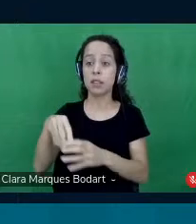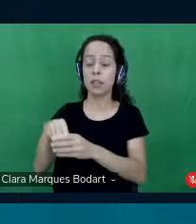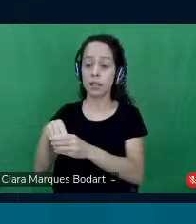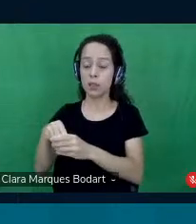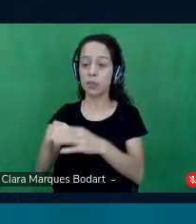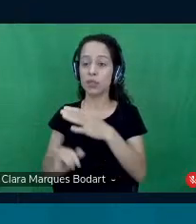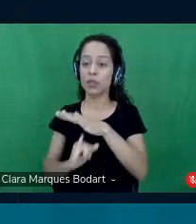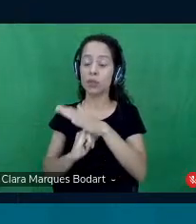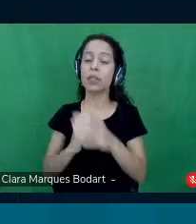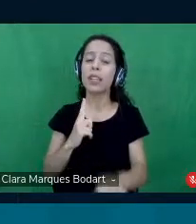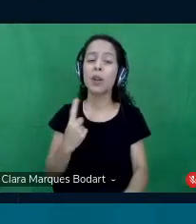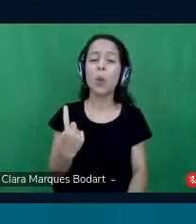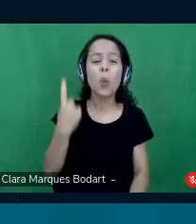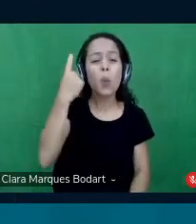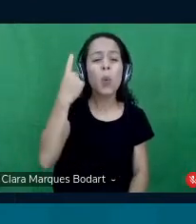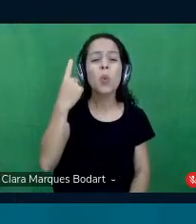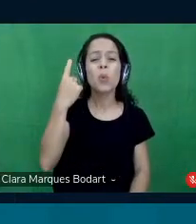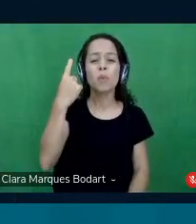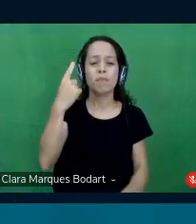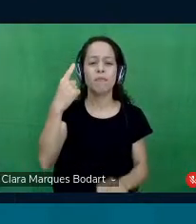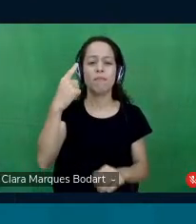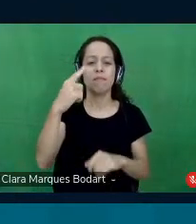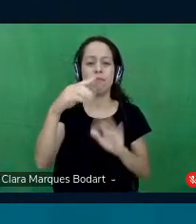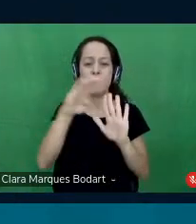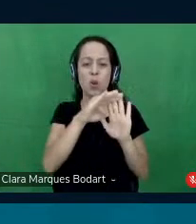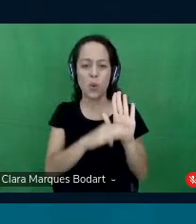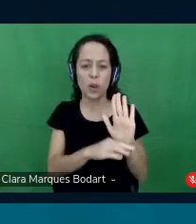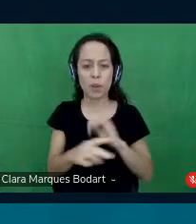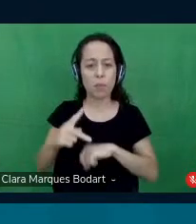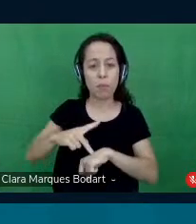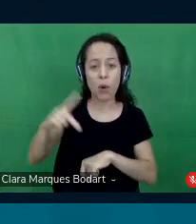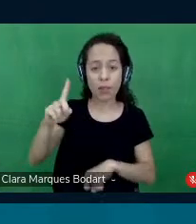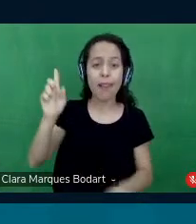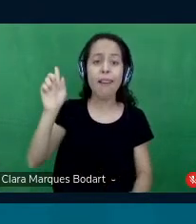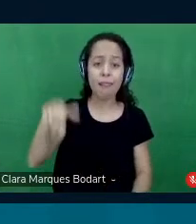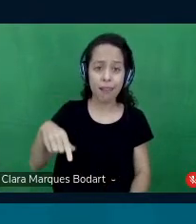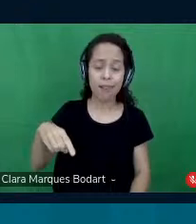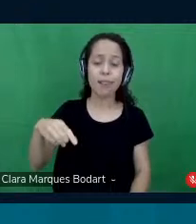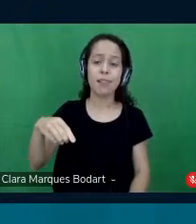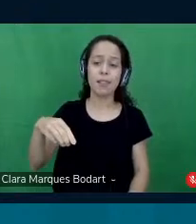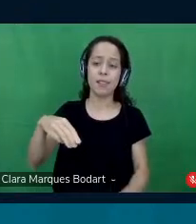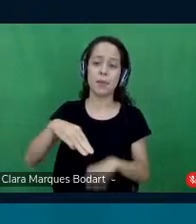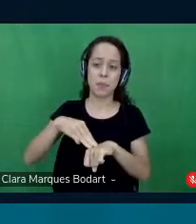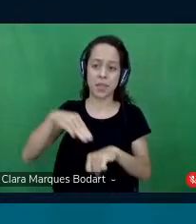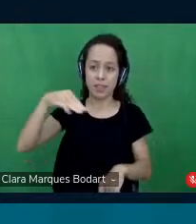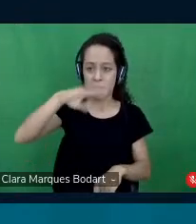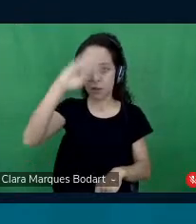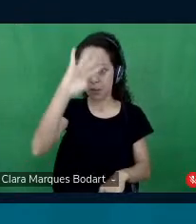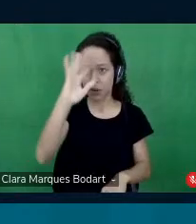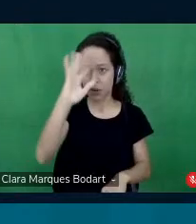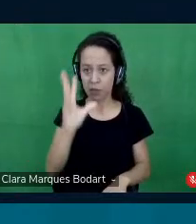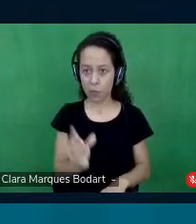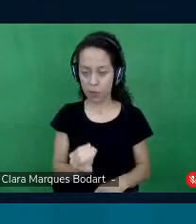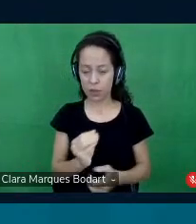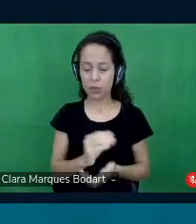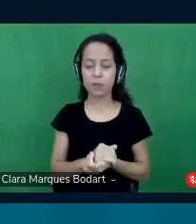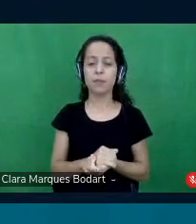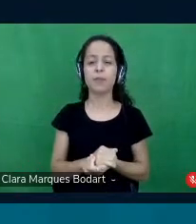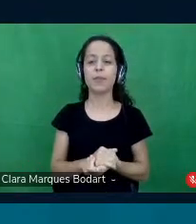pós-graduação, e esse programa é o PROF-EPT. Hoje nós temos 5 instituições na nossa